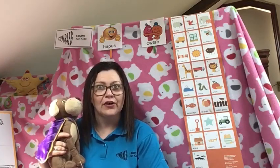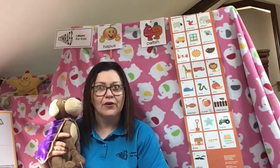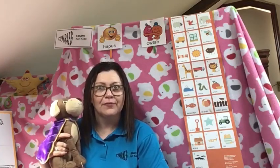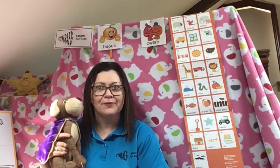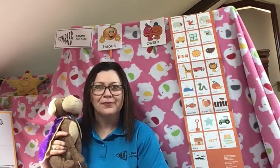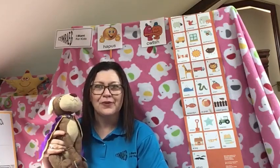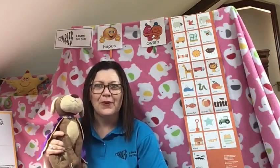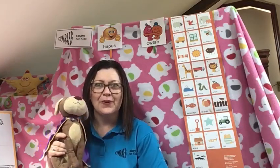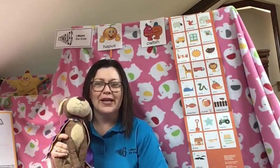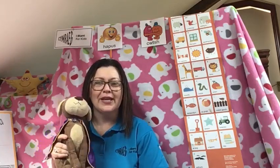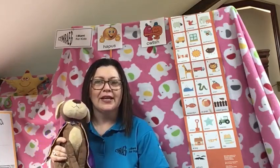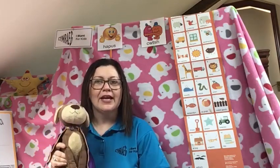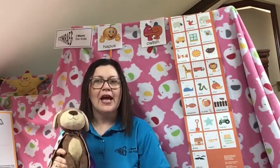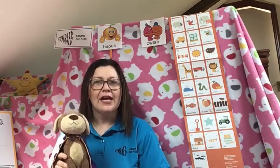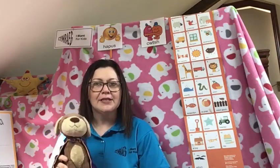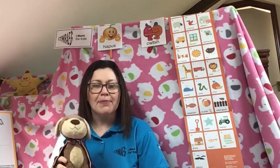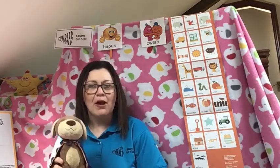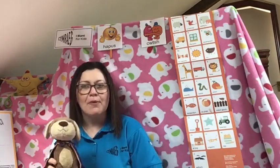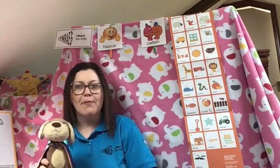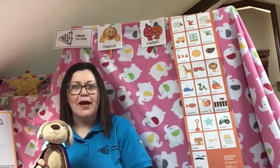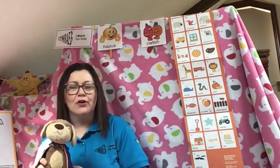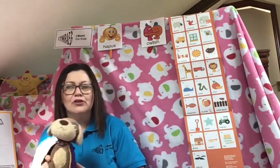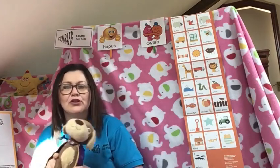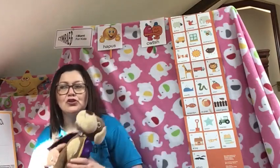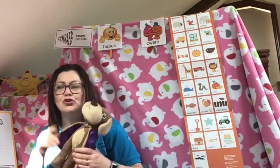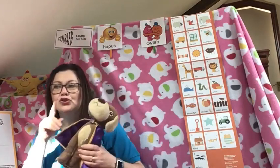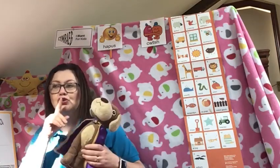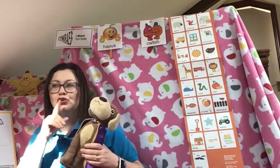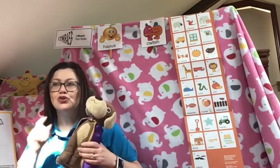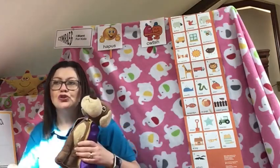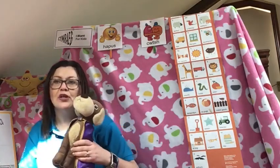heno. Okay? Ydy pawb yn barod?